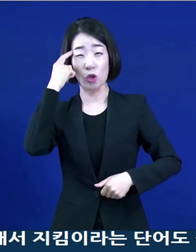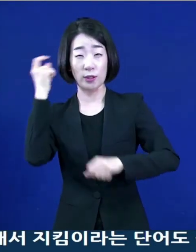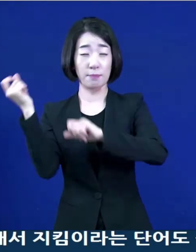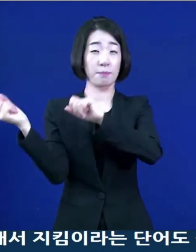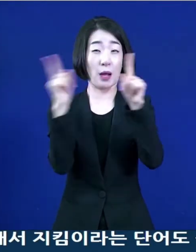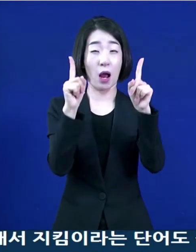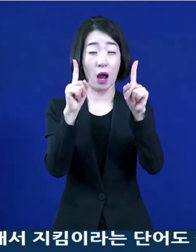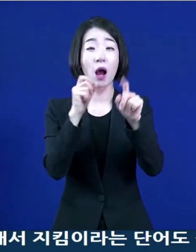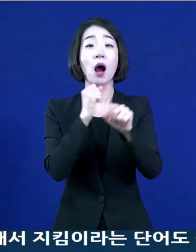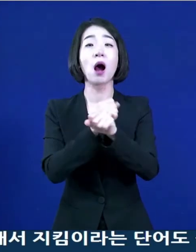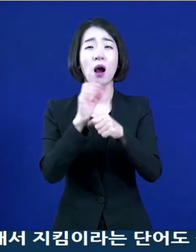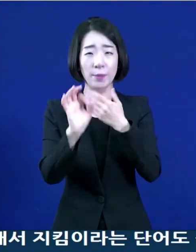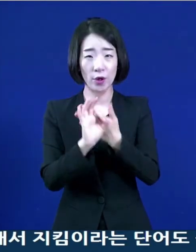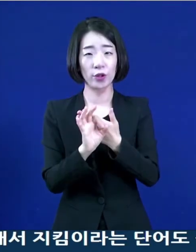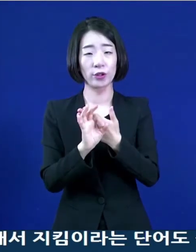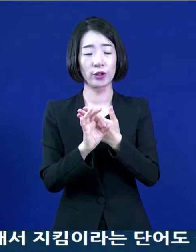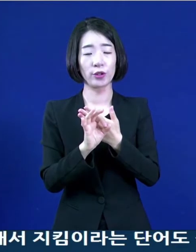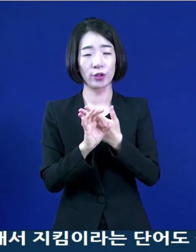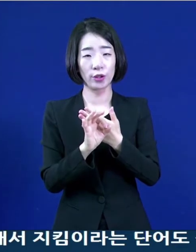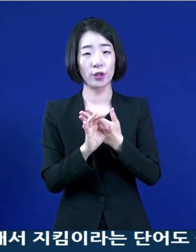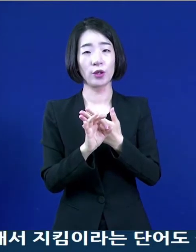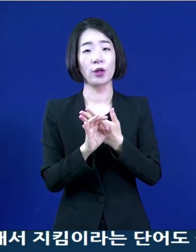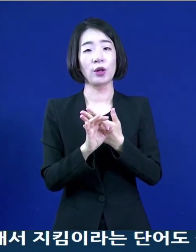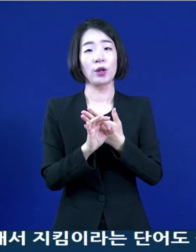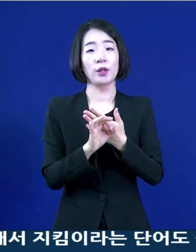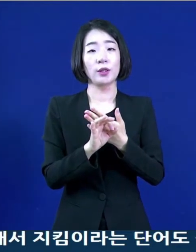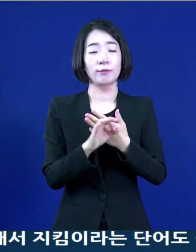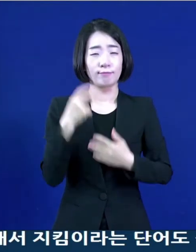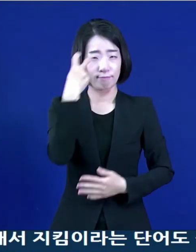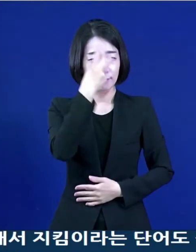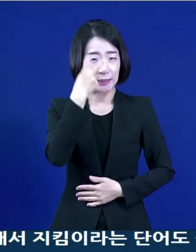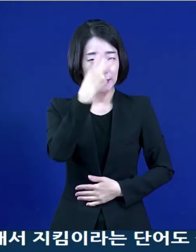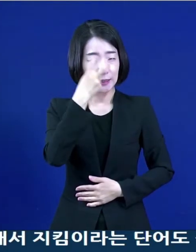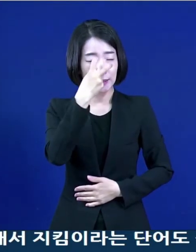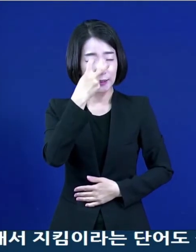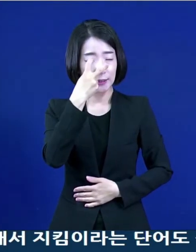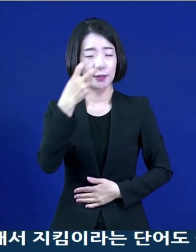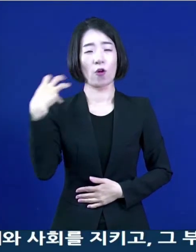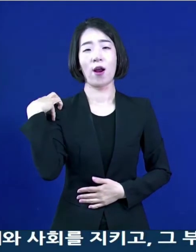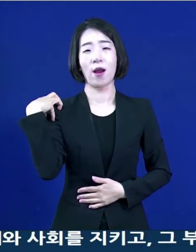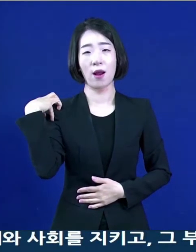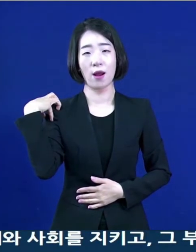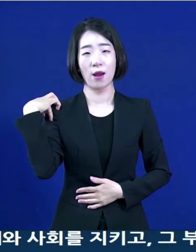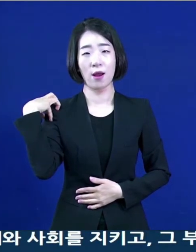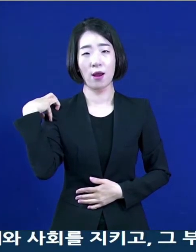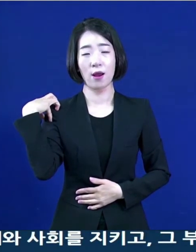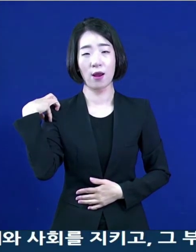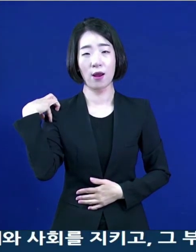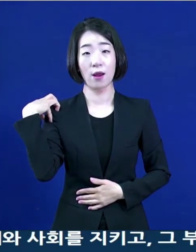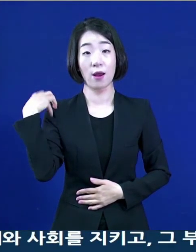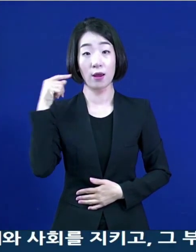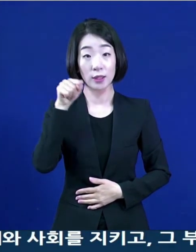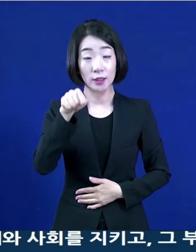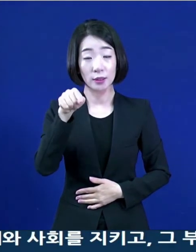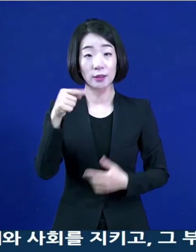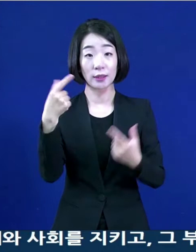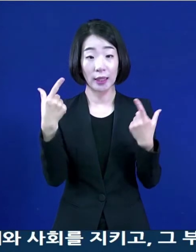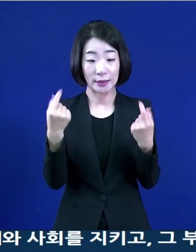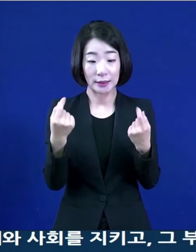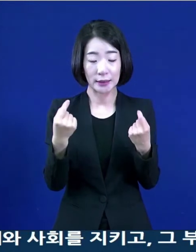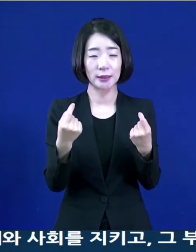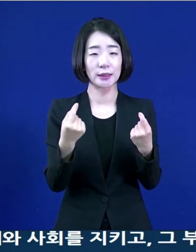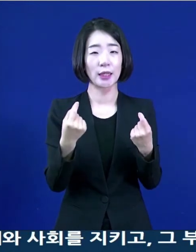차리게 그렇게 해주는 지킴이, 이것이 파수꾼의 역할과 동일한